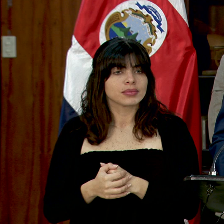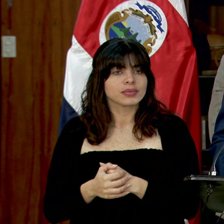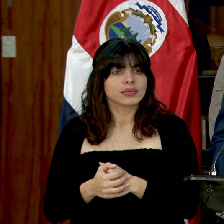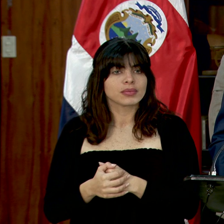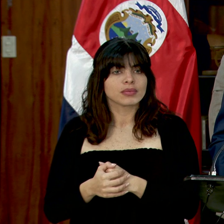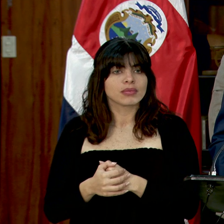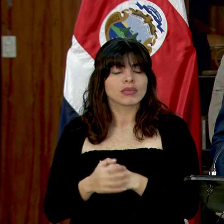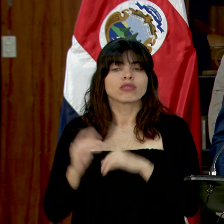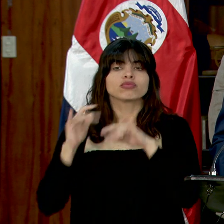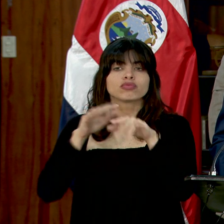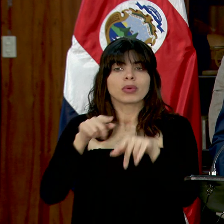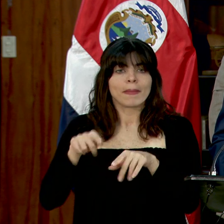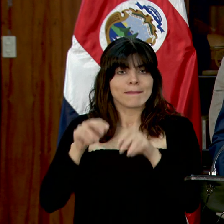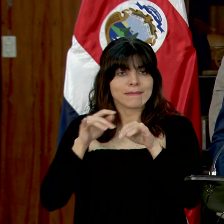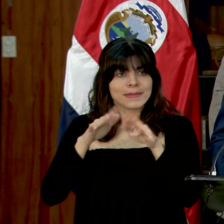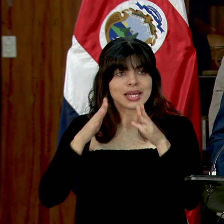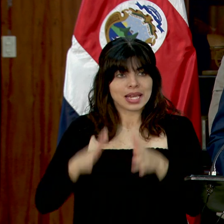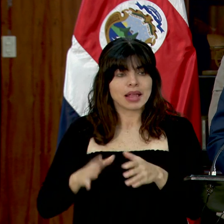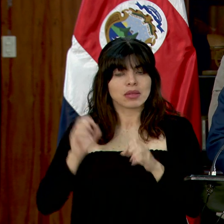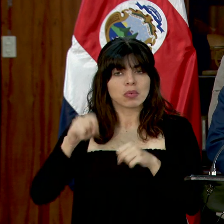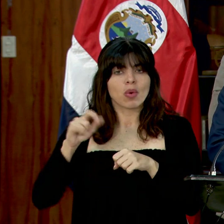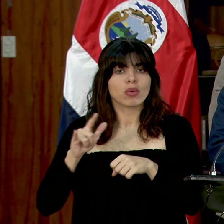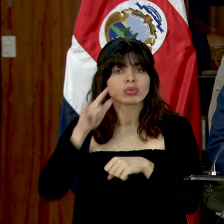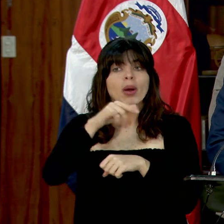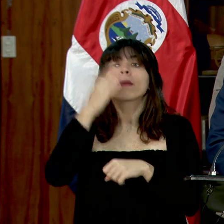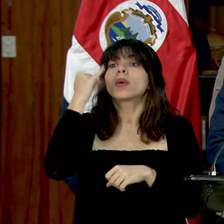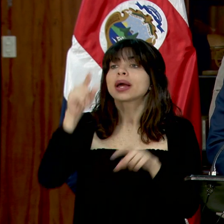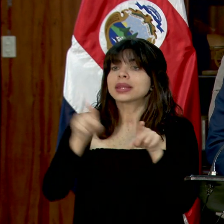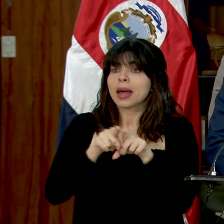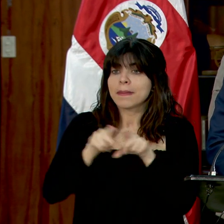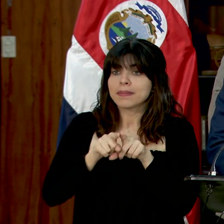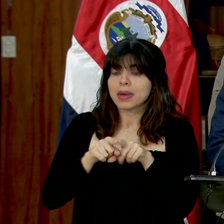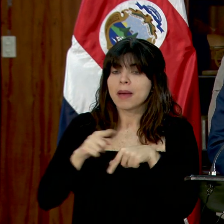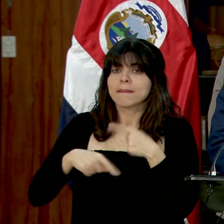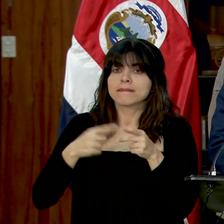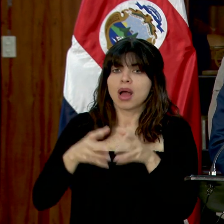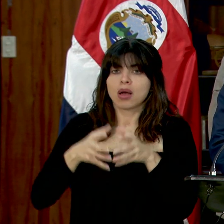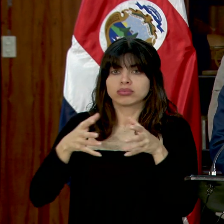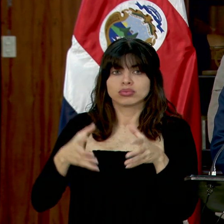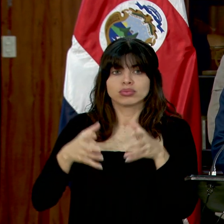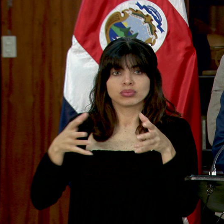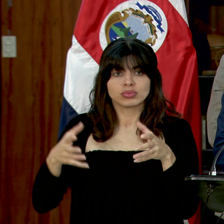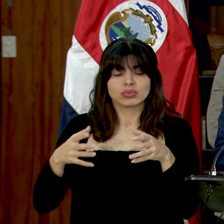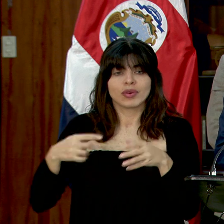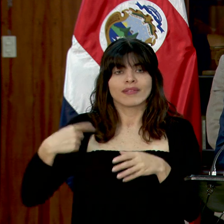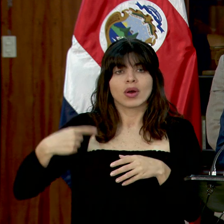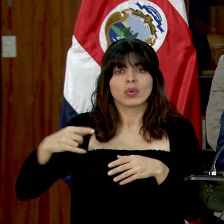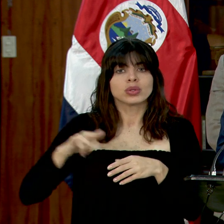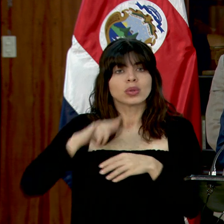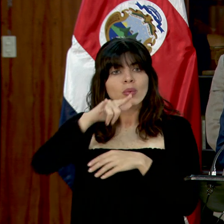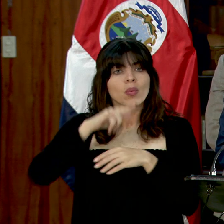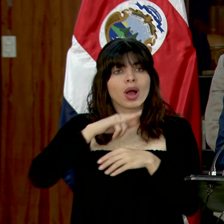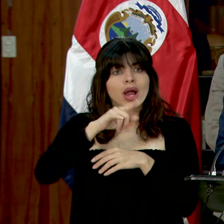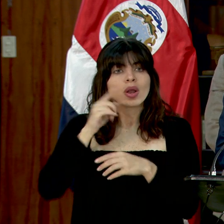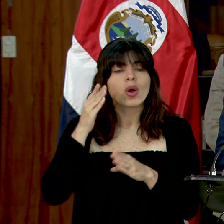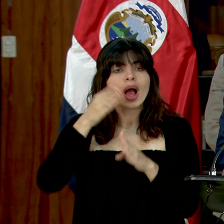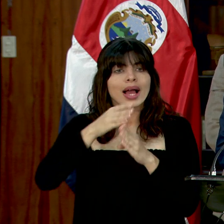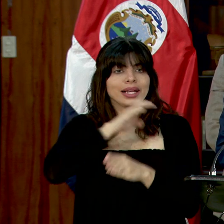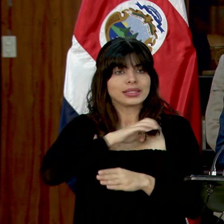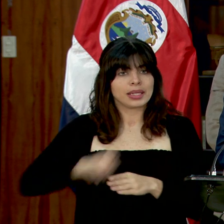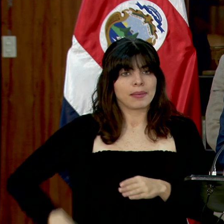los migrantes, porque también aumentará la frecuencia de los vuelos hacia El